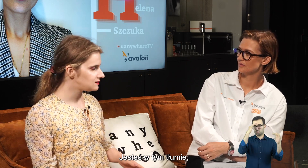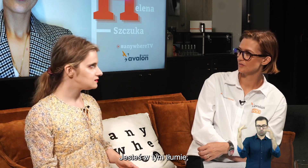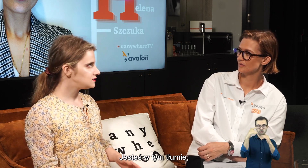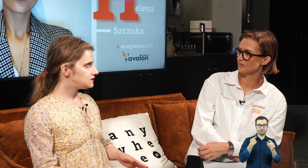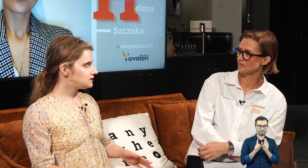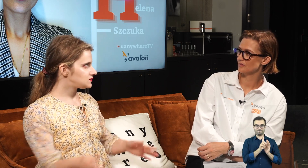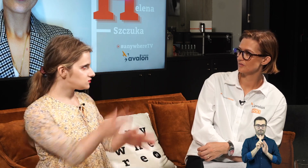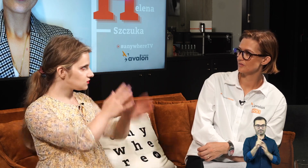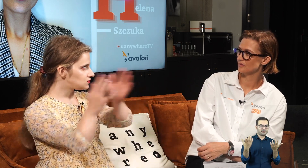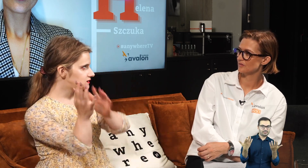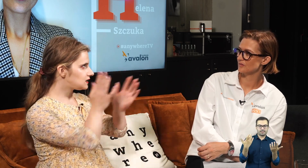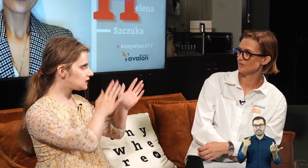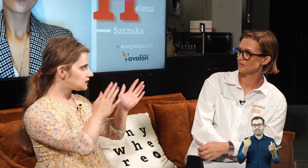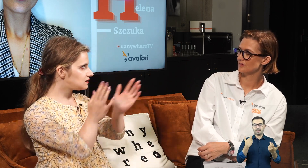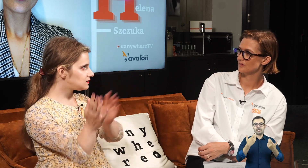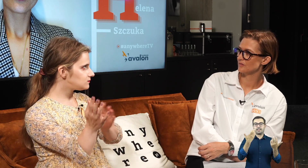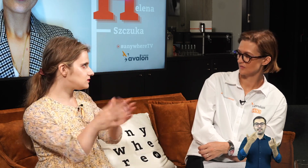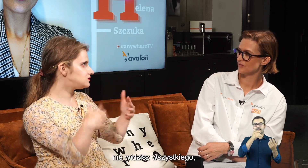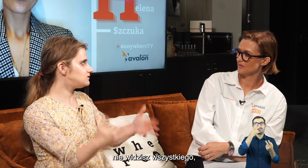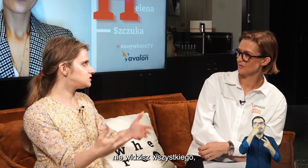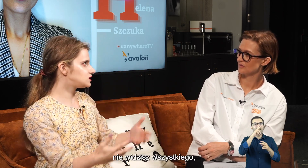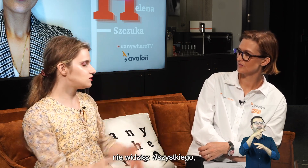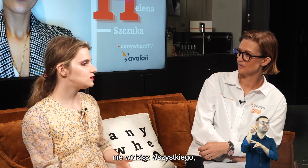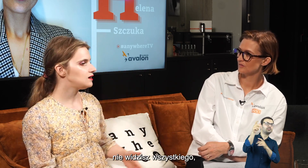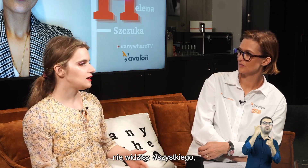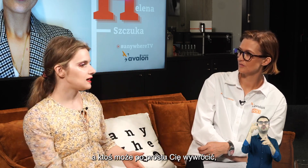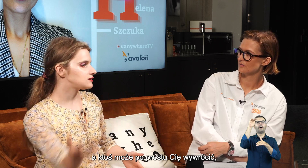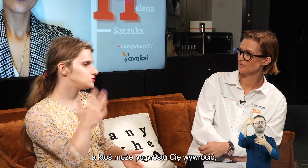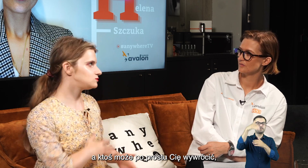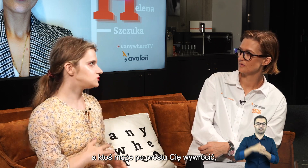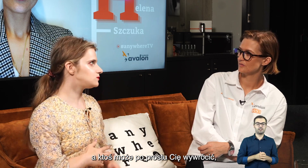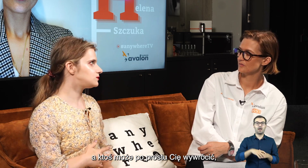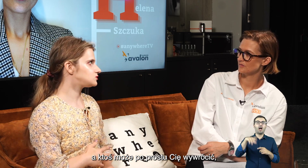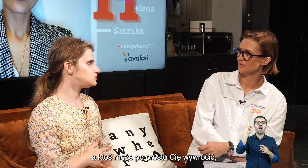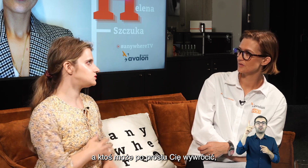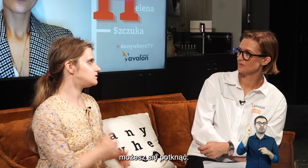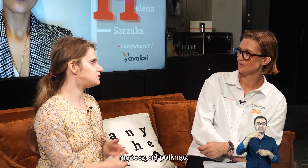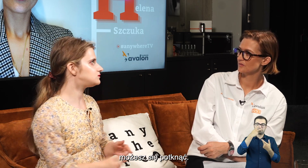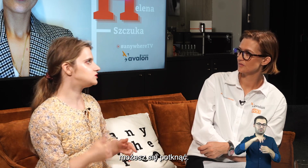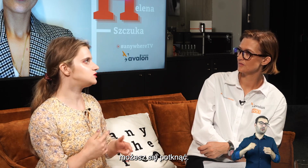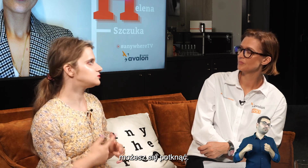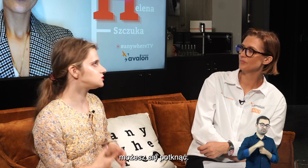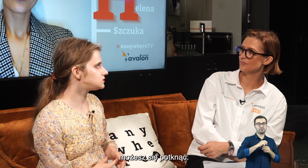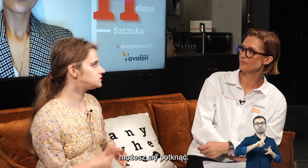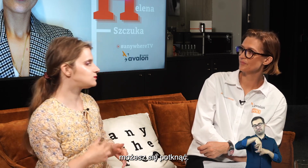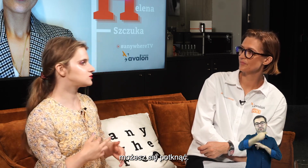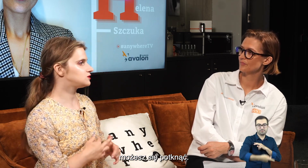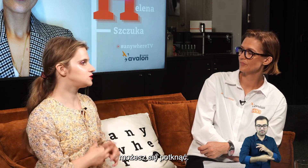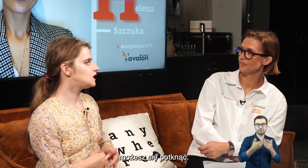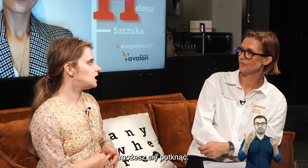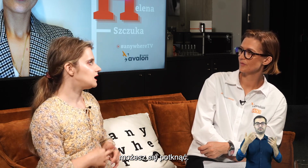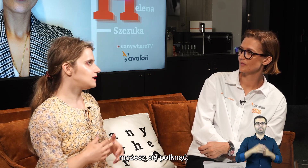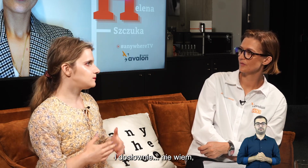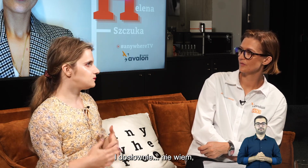tłumie, nie masz do końca, jakby nie widzisz tego, a ktoś może po prostu cię wywrócić, musisz się